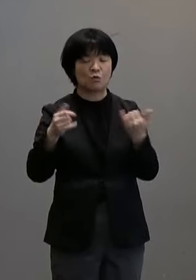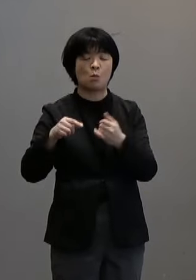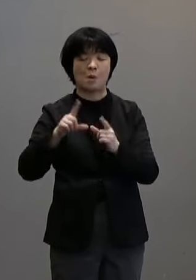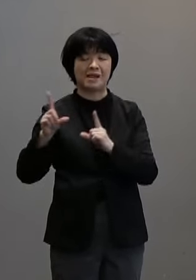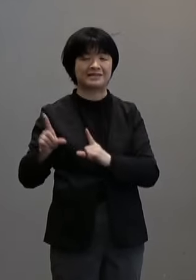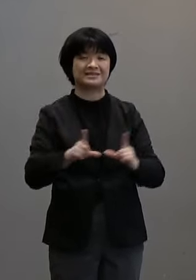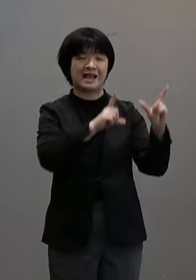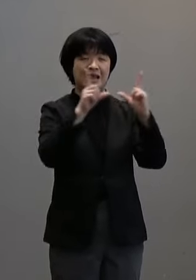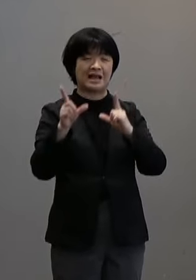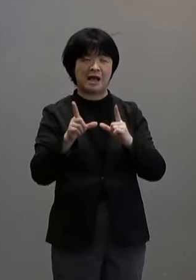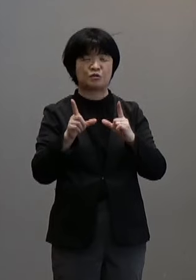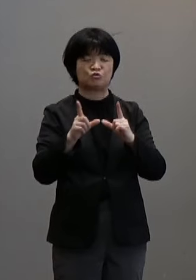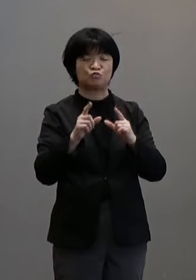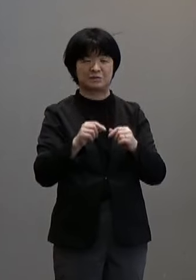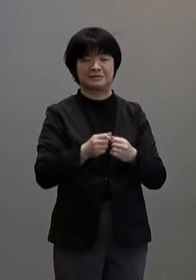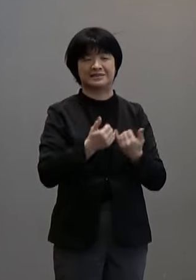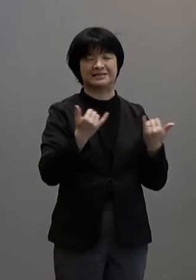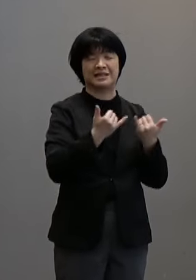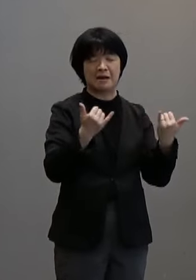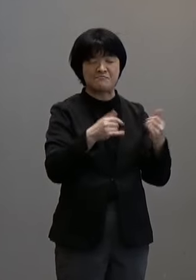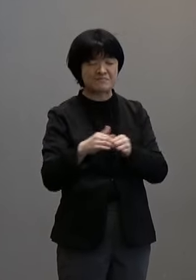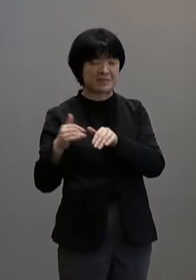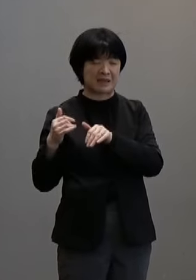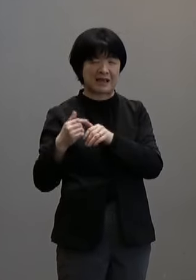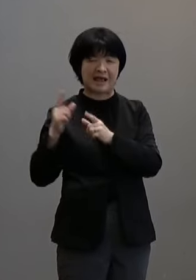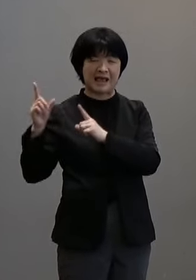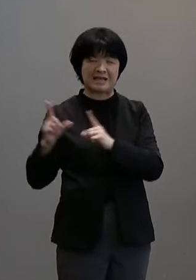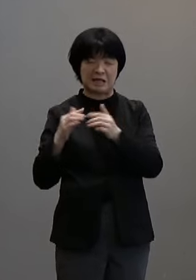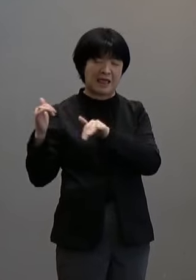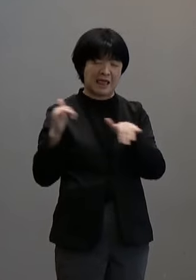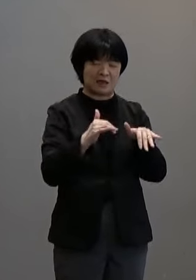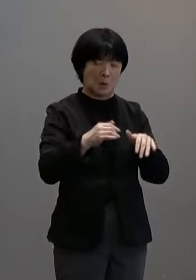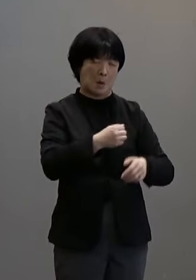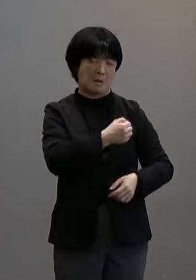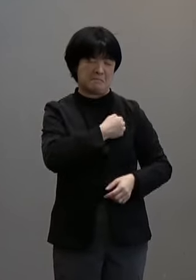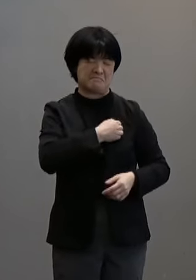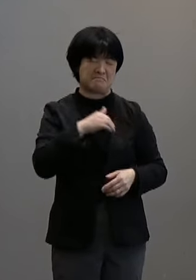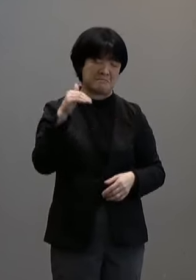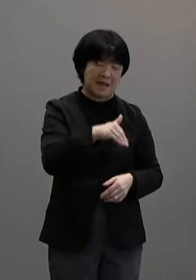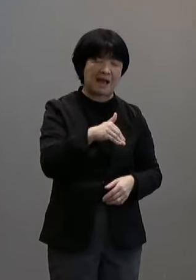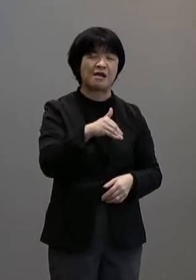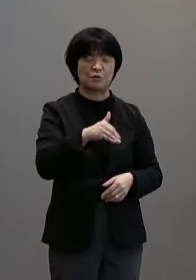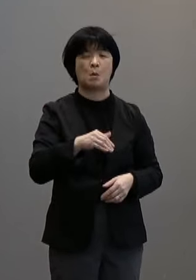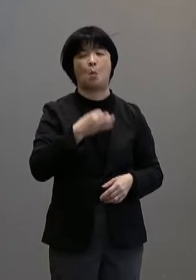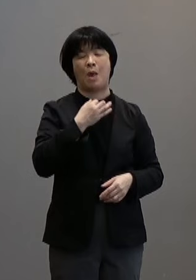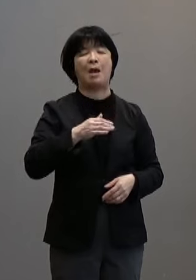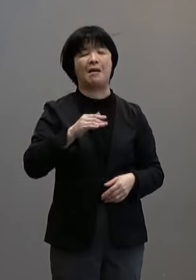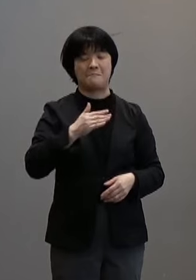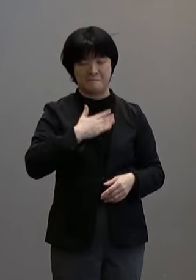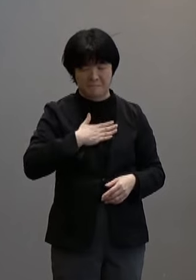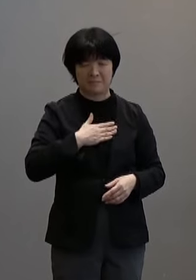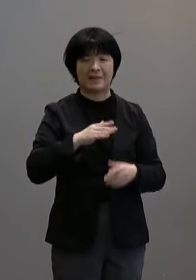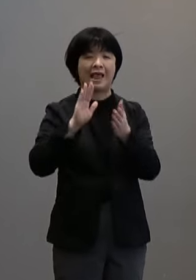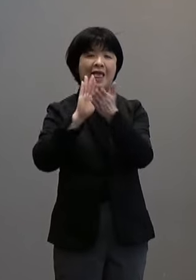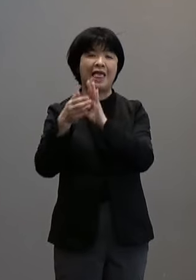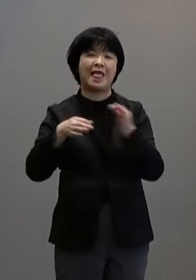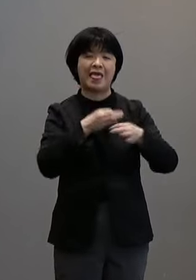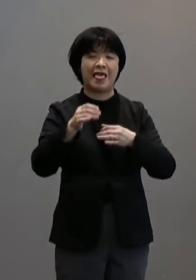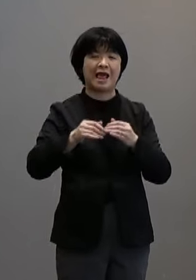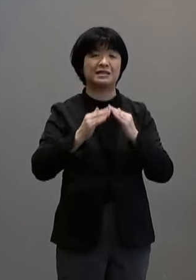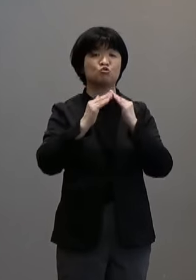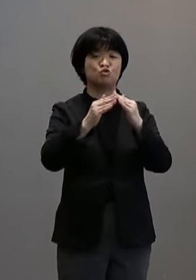のへの影響であったりメンタルのケアの重要性というのは叫ばれてきておりますので、我々も今回県営住宅も用意をしてますし、それ